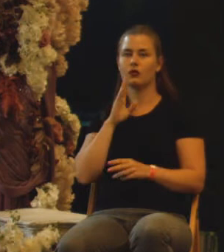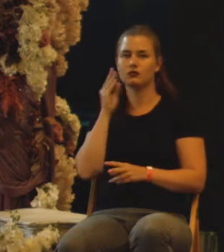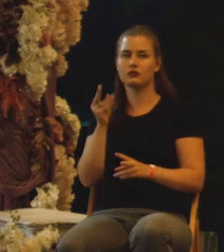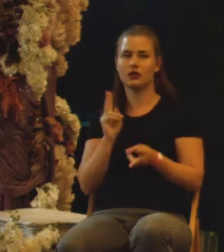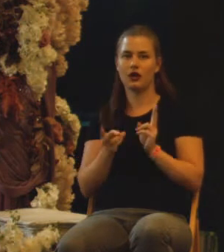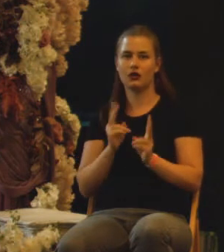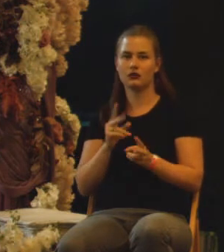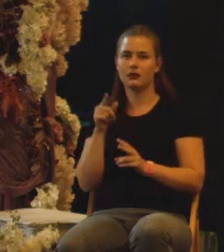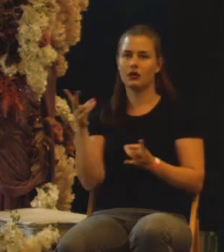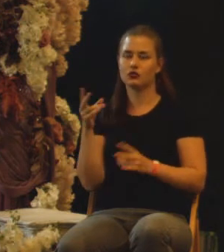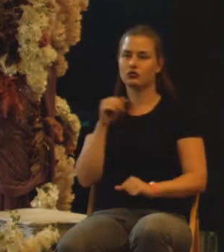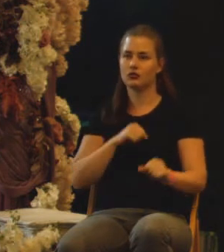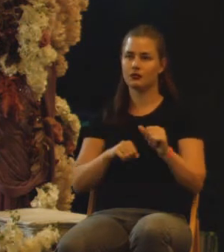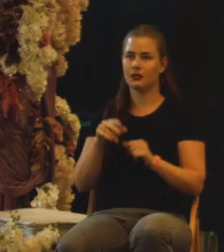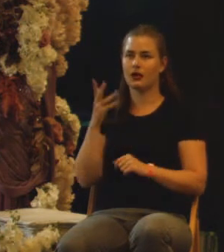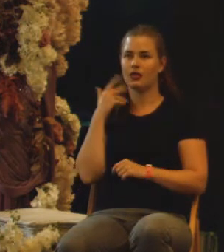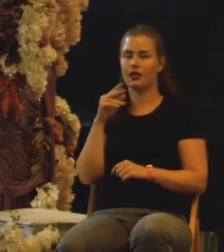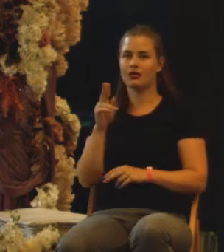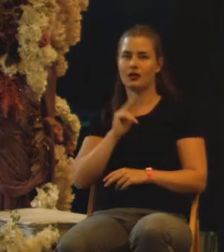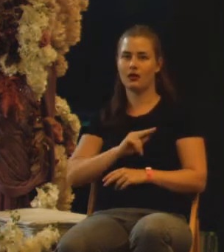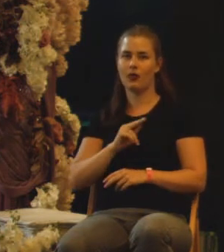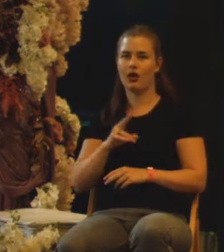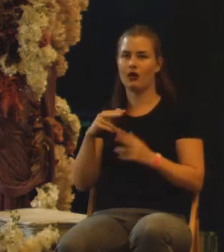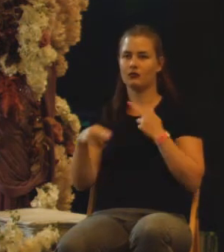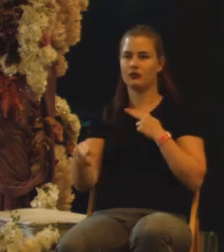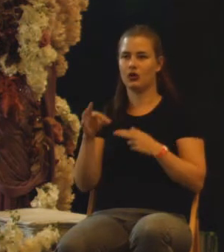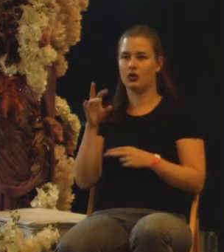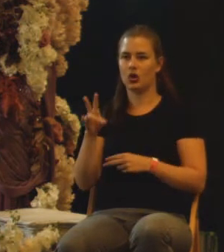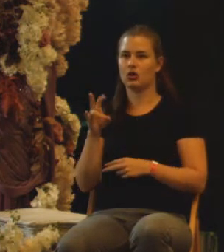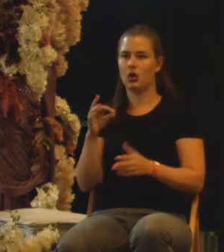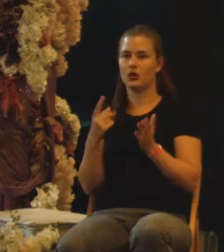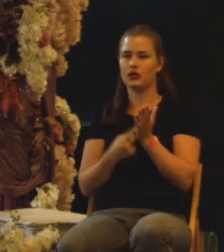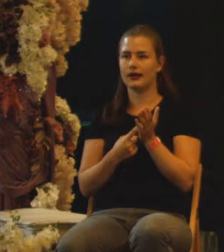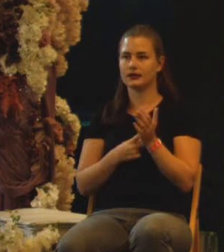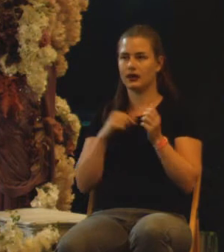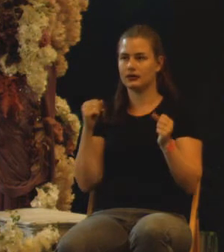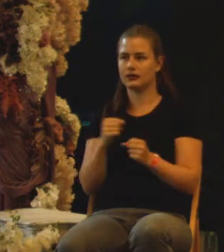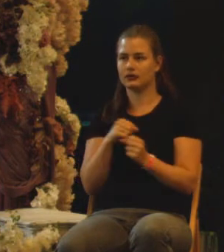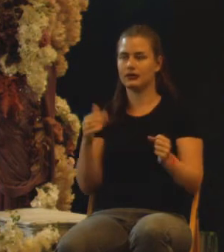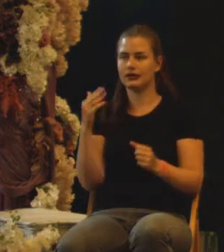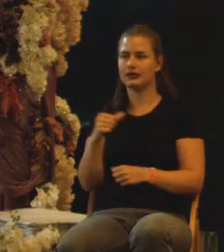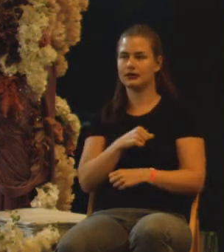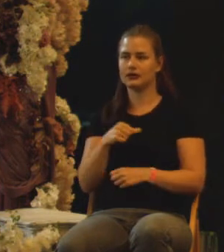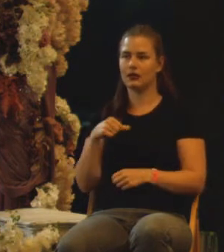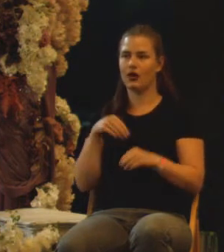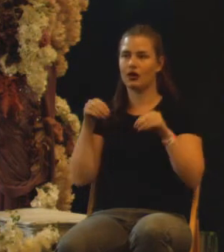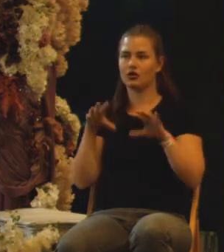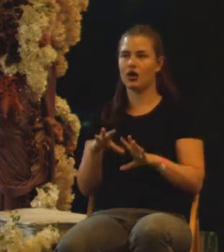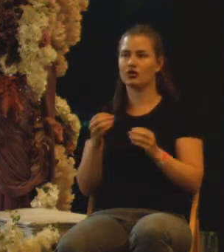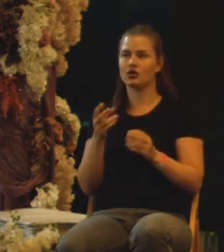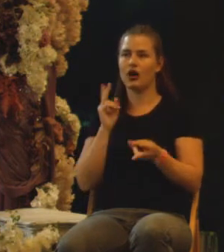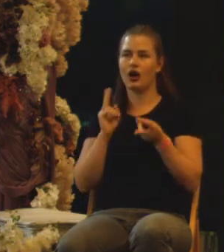тебе надо его убрать. Хотя ты работаешь наравне с ним. Но доказать ему это невозможно, потому что ты сама решаешь еще и